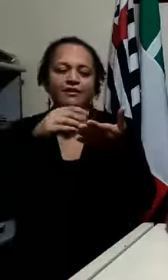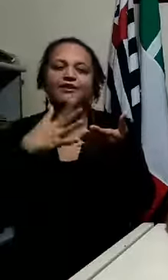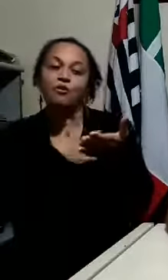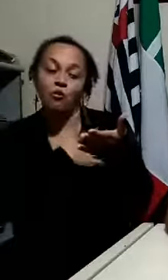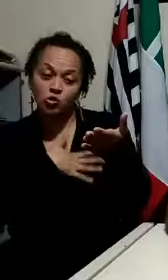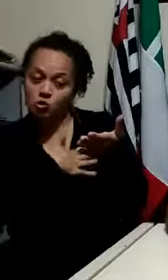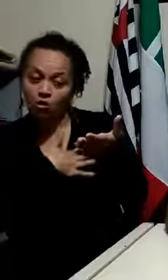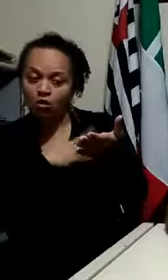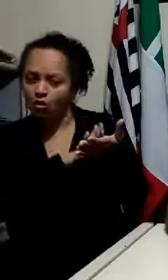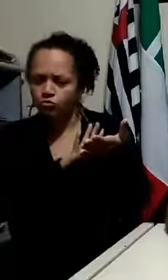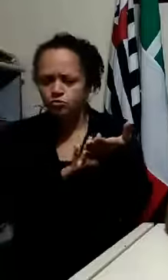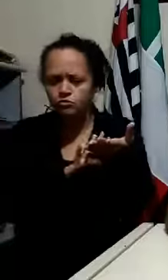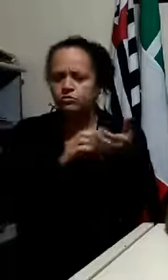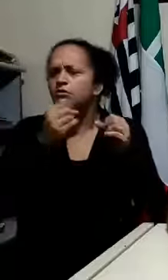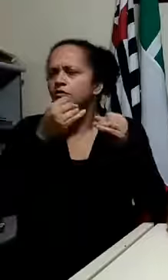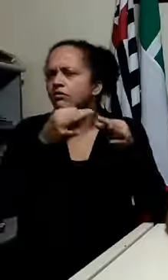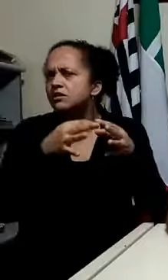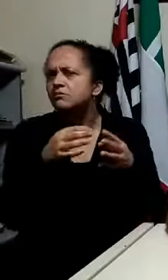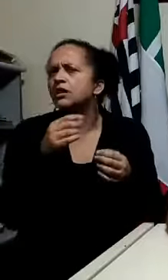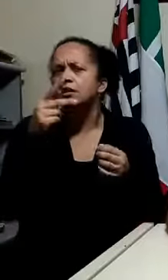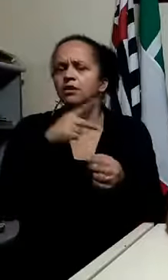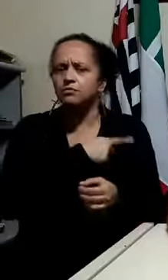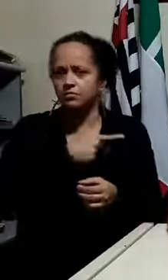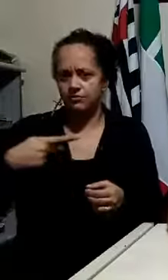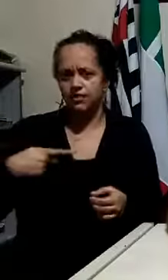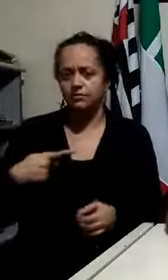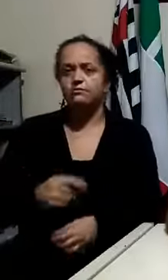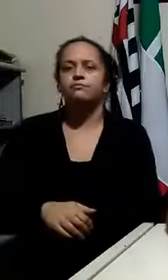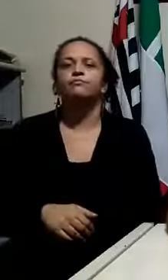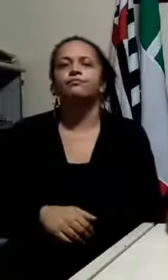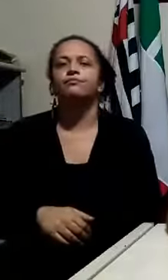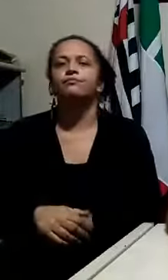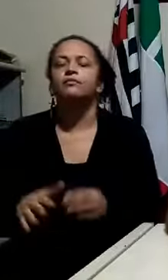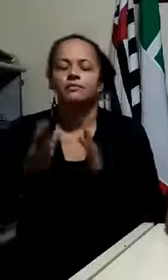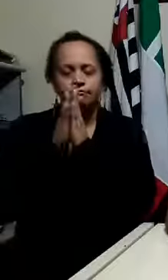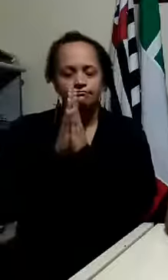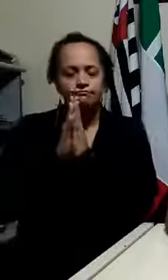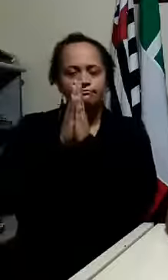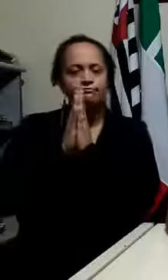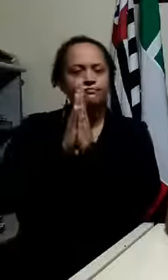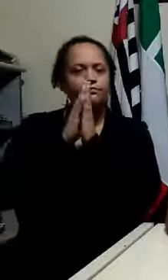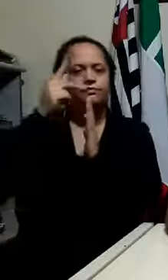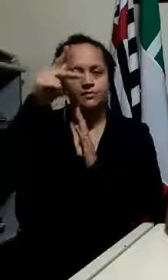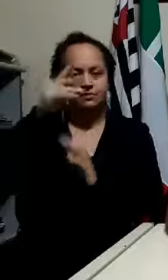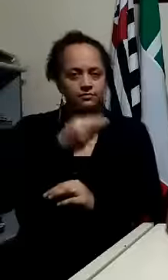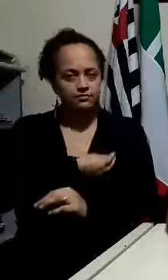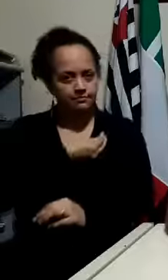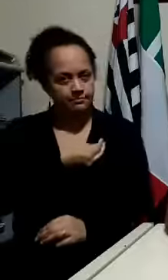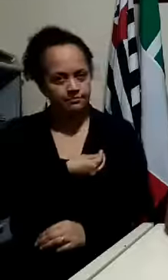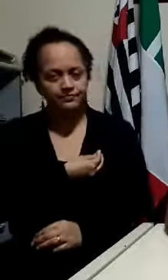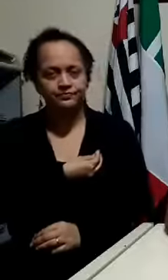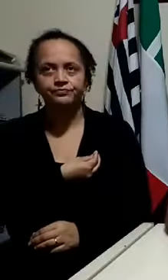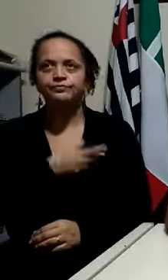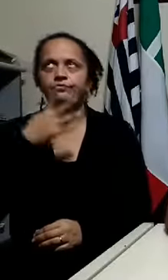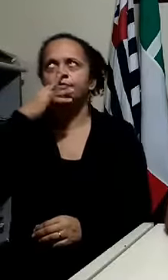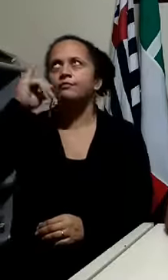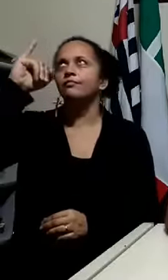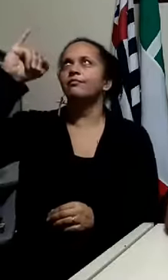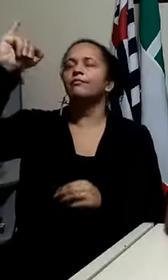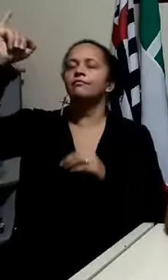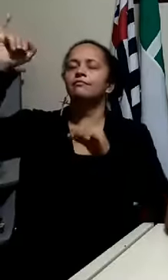que a palavra de Deus tem feito na sua vida, tá bom? Feche os seus olhos, eu quero orar pela sua vida. Pai celestial,